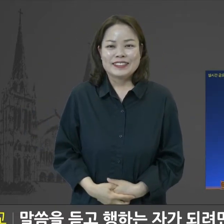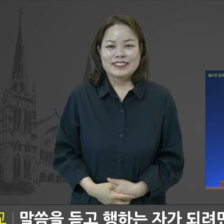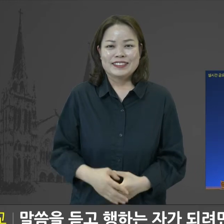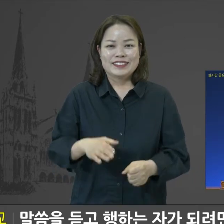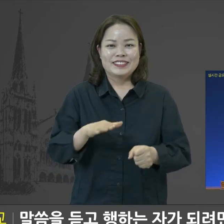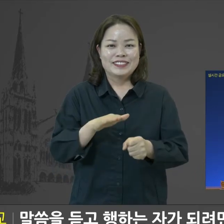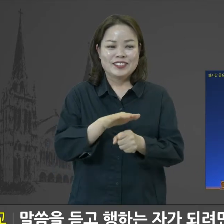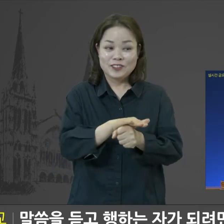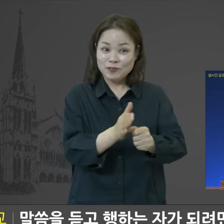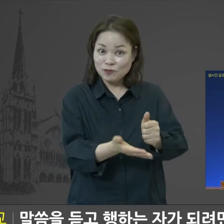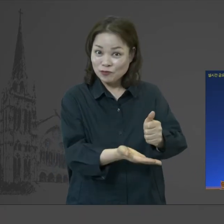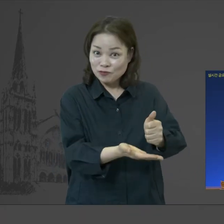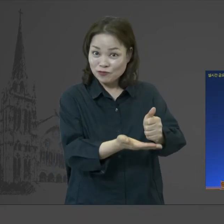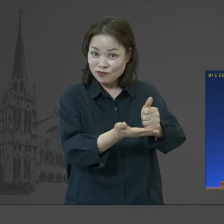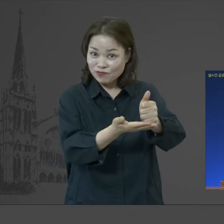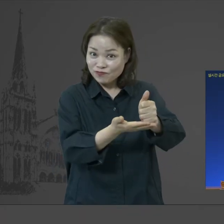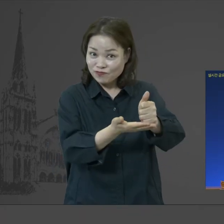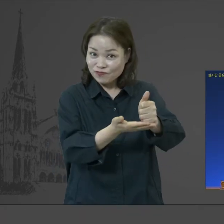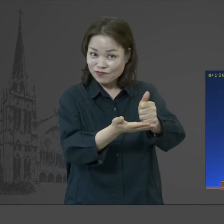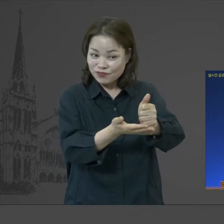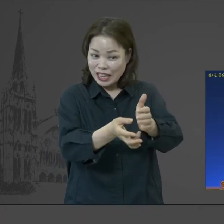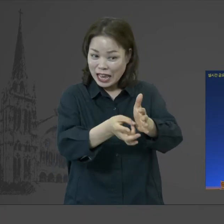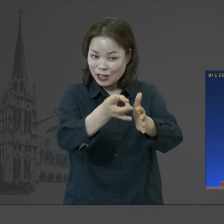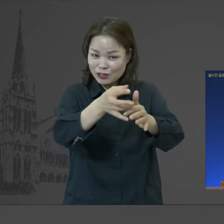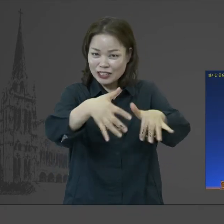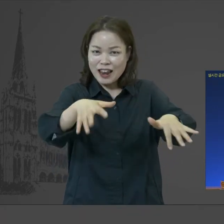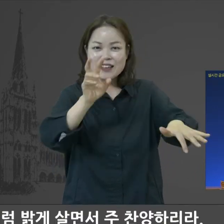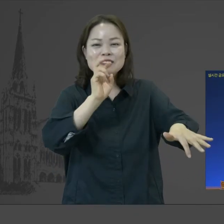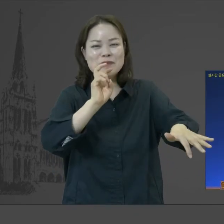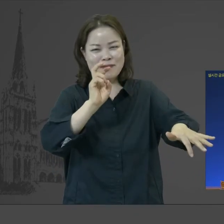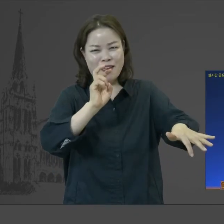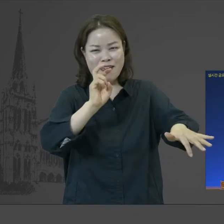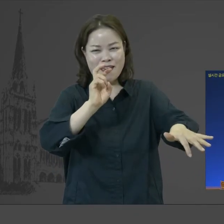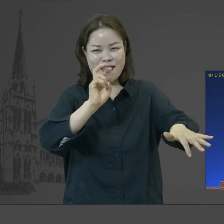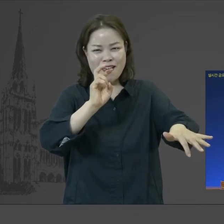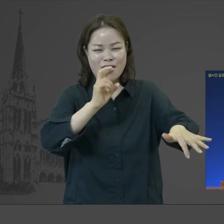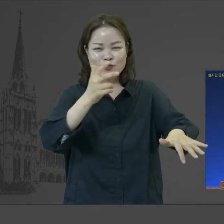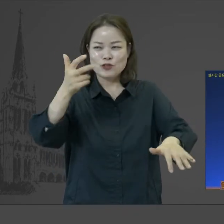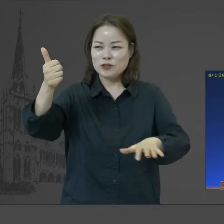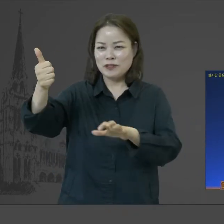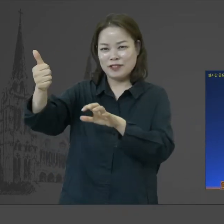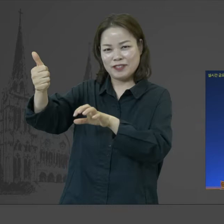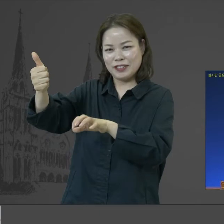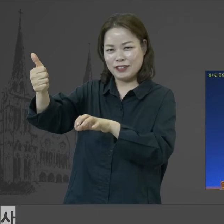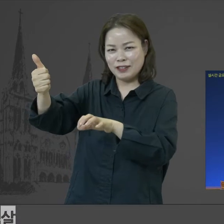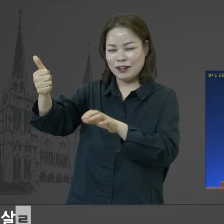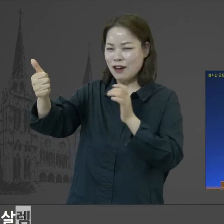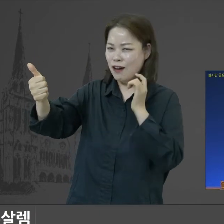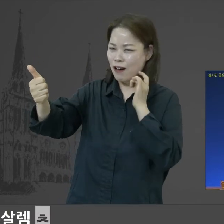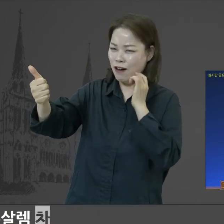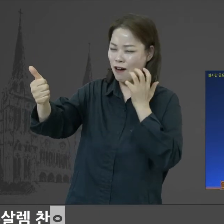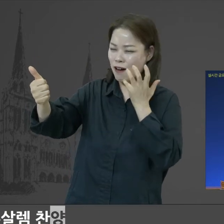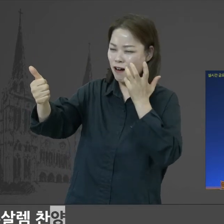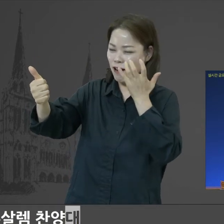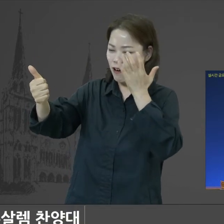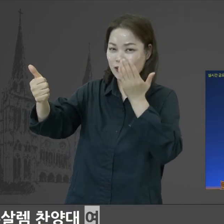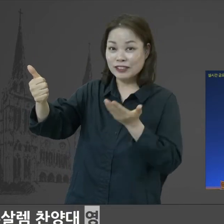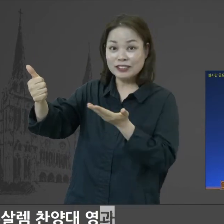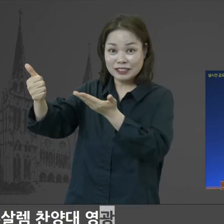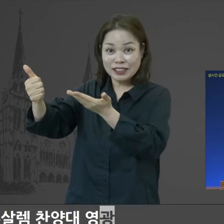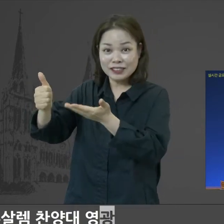사랑과 존경하는 우리 예루살렘 찬양대, 오늘도 주님 앞에 정말 영감 있는 찬양